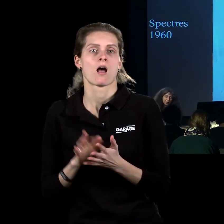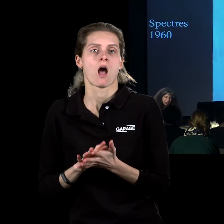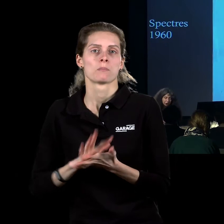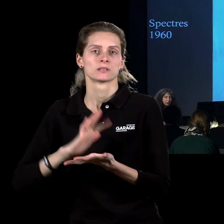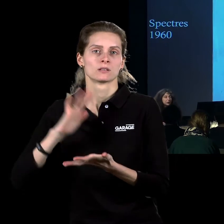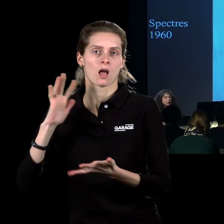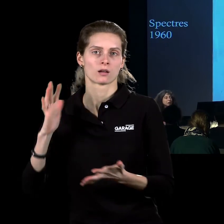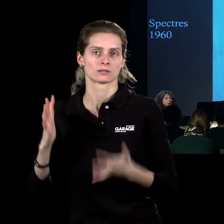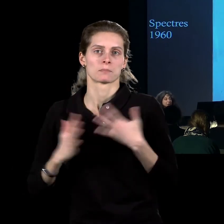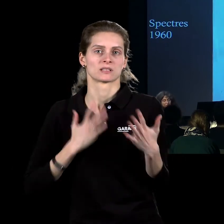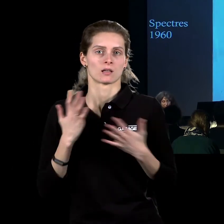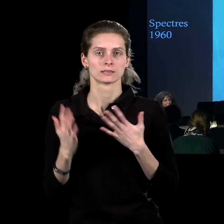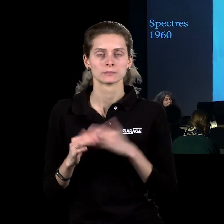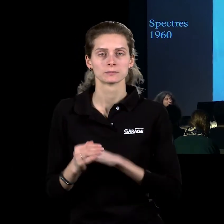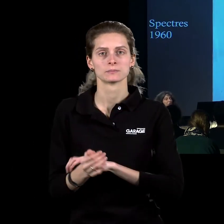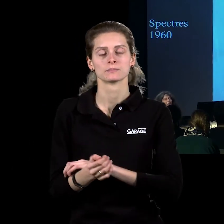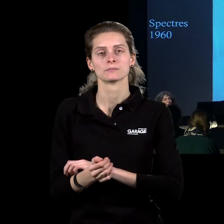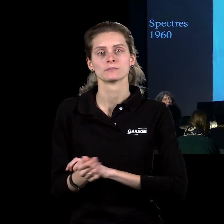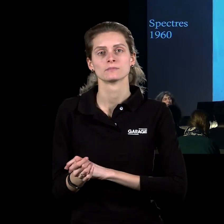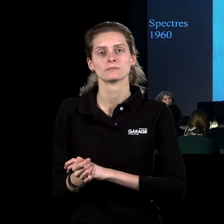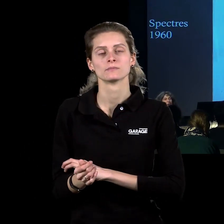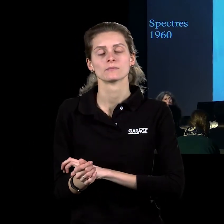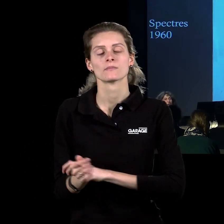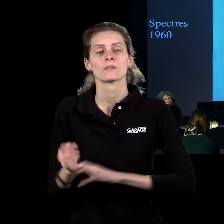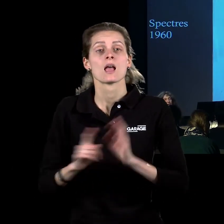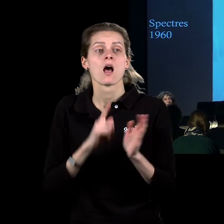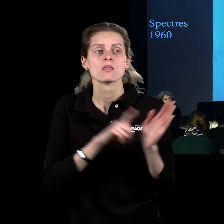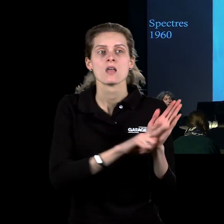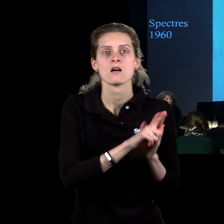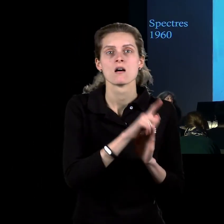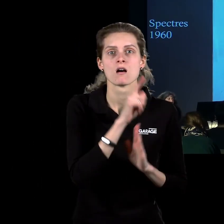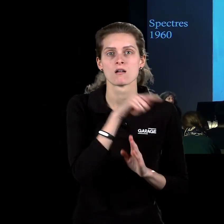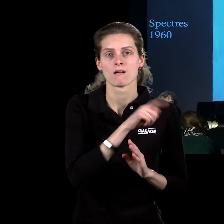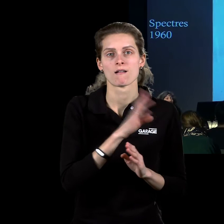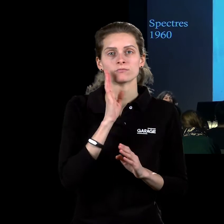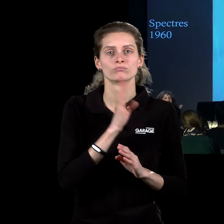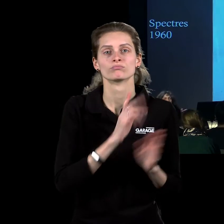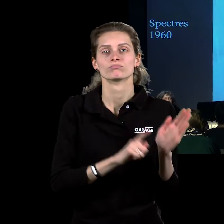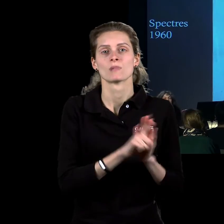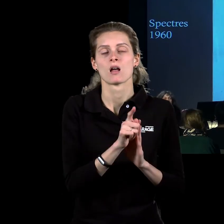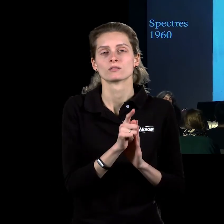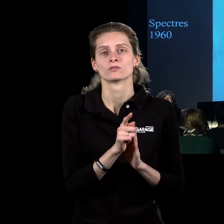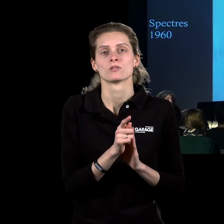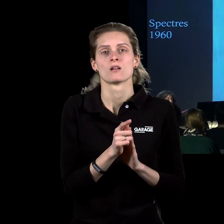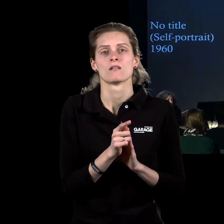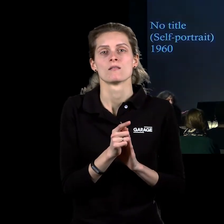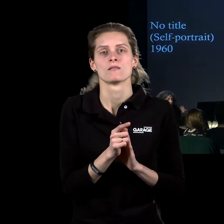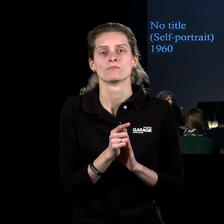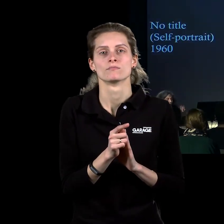экспрессионизма. Начинает она с фигуративной живописи, вот с таких странных более-менее автопортретов,